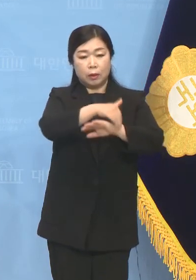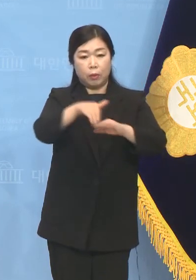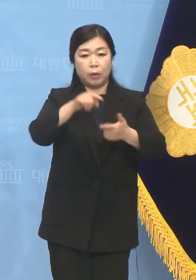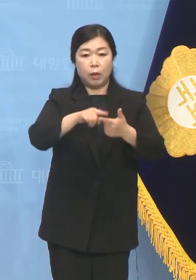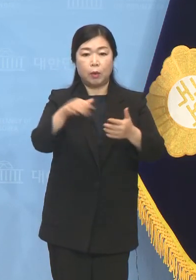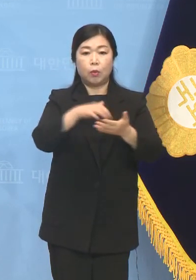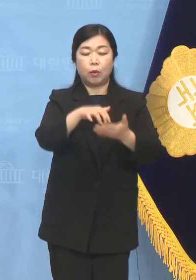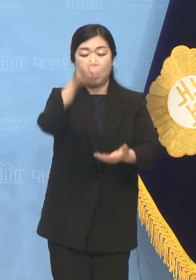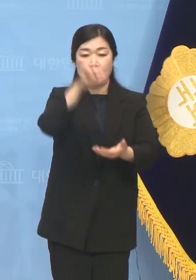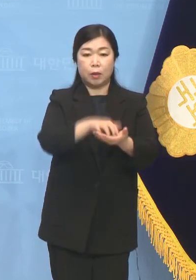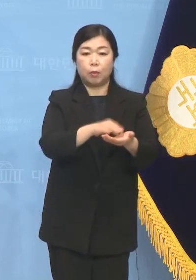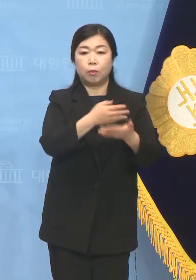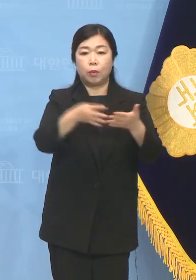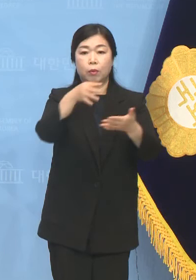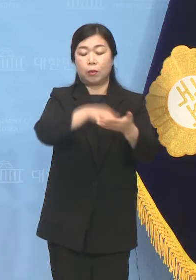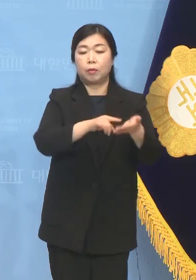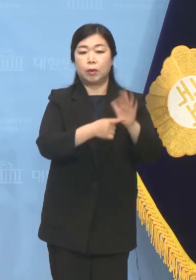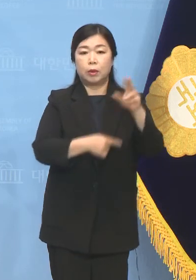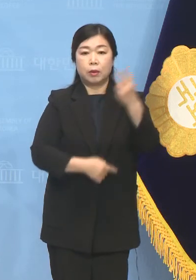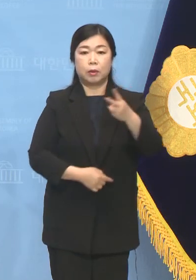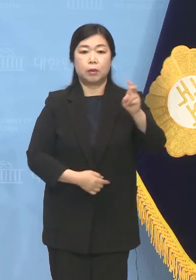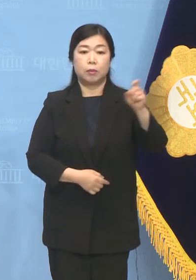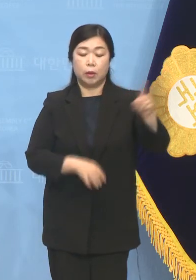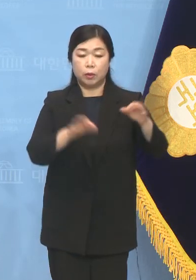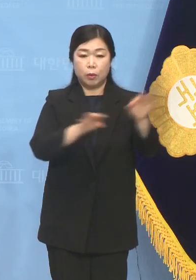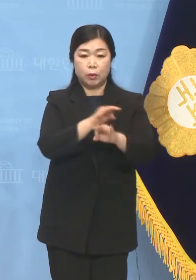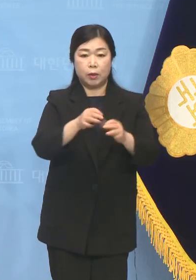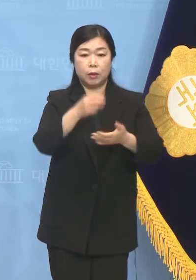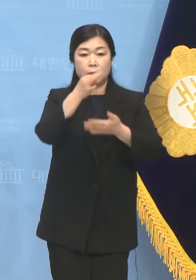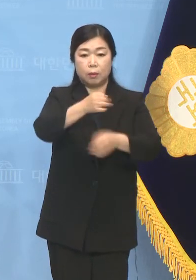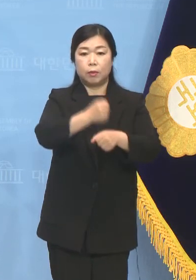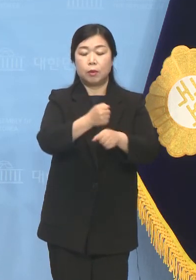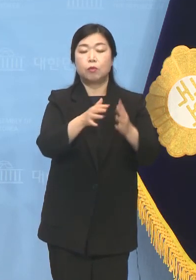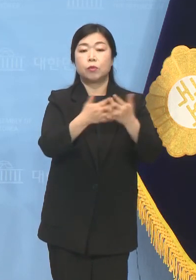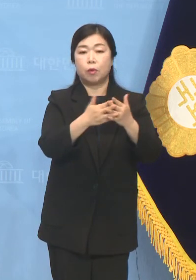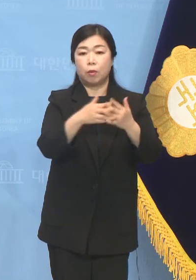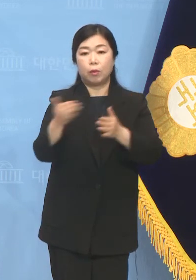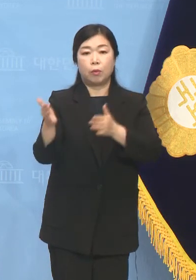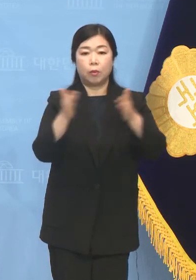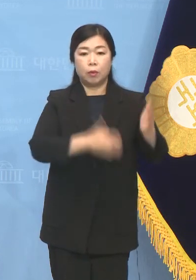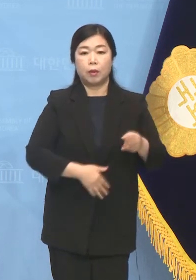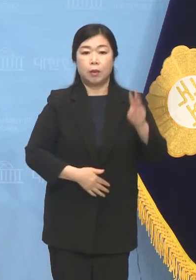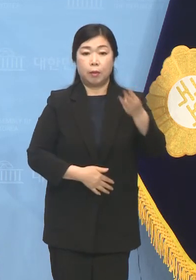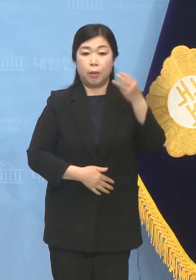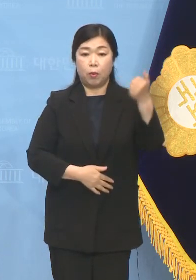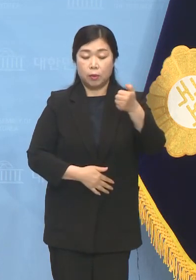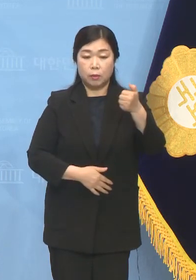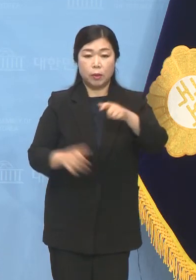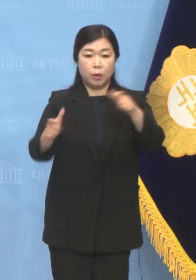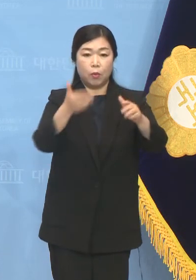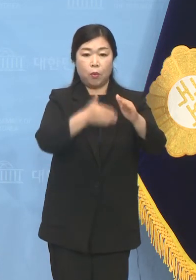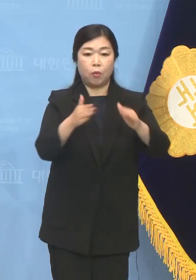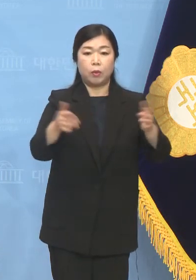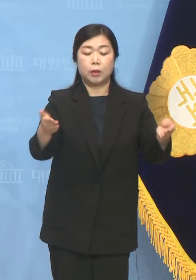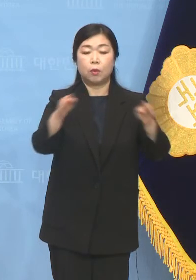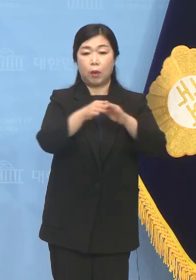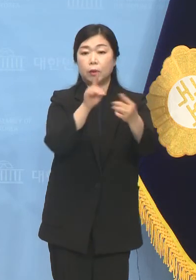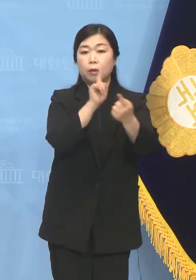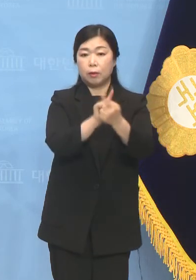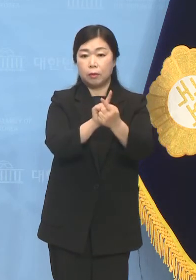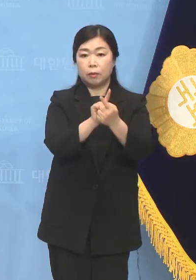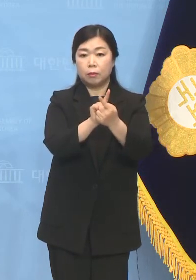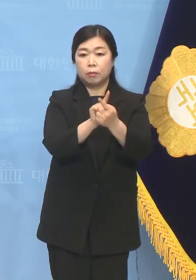통계 자료집인 2021 경제재정수첩, 그리고 350개의 공공기관을